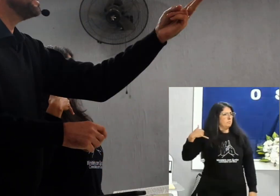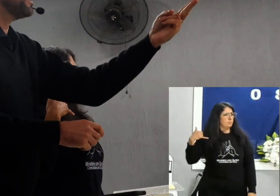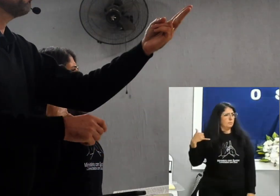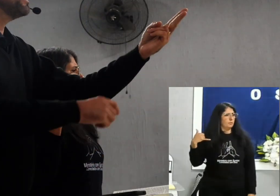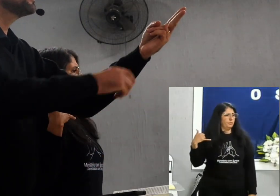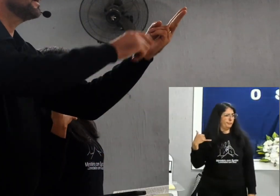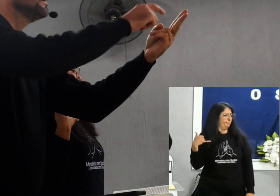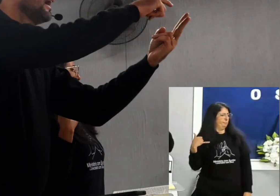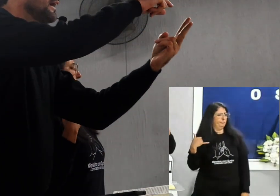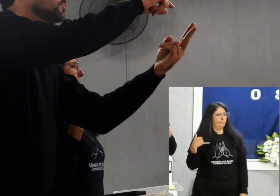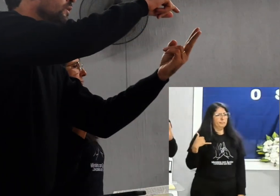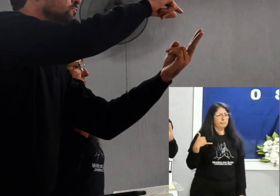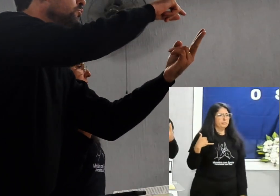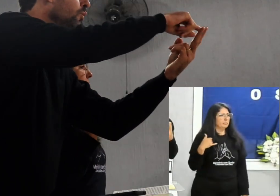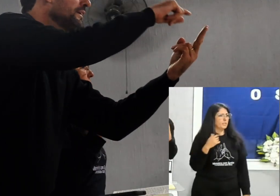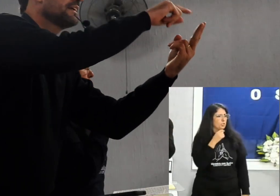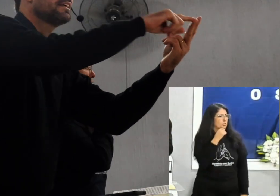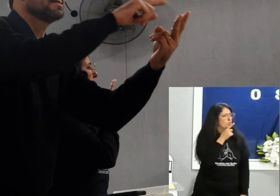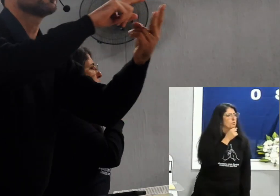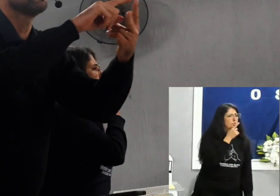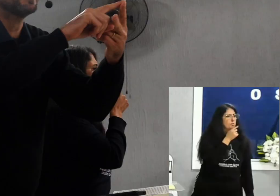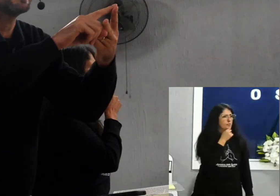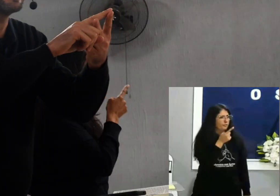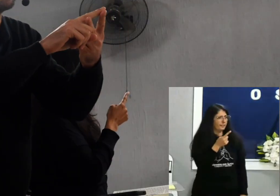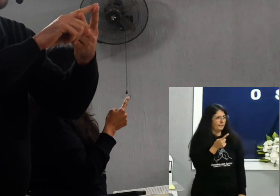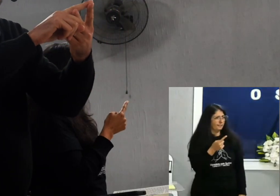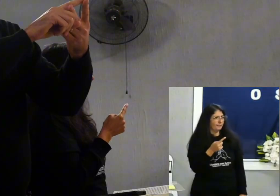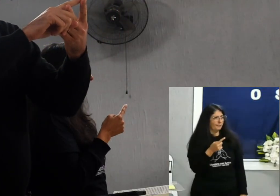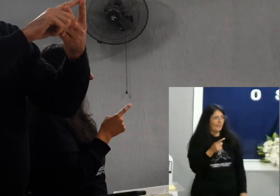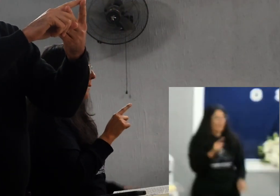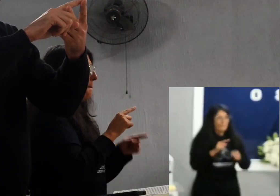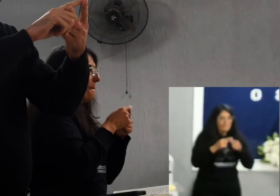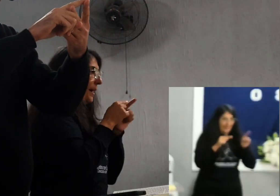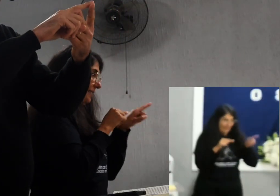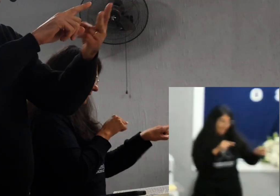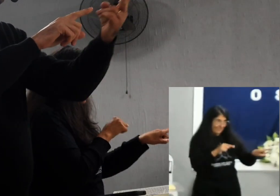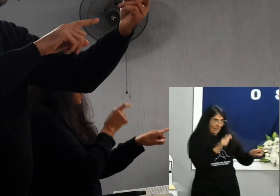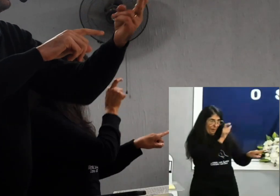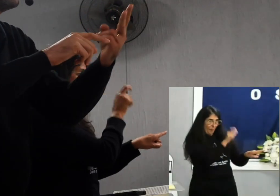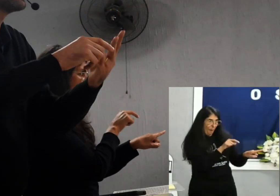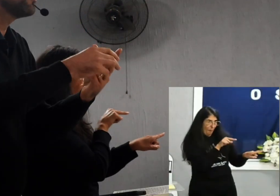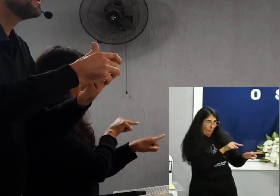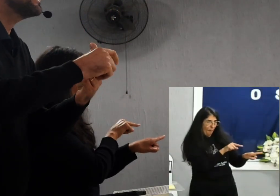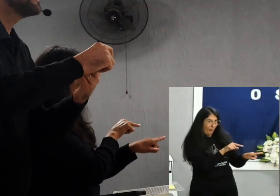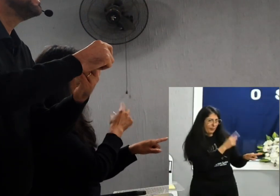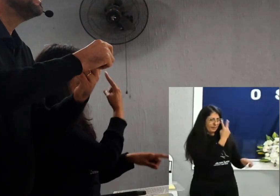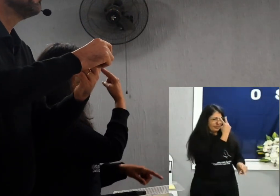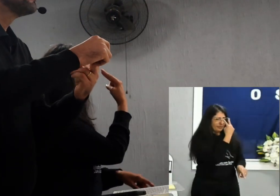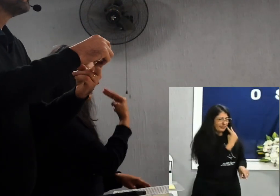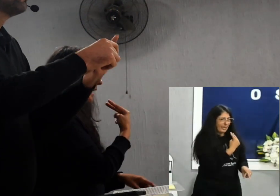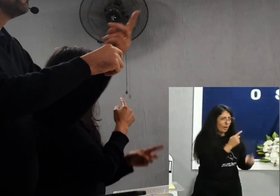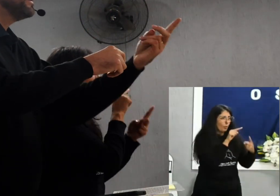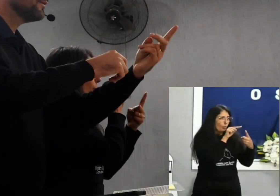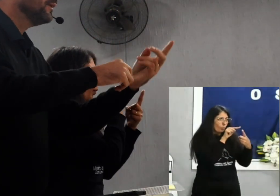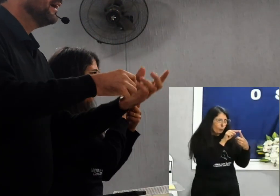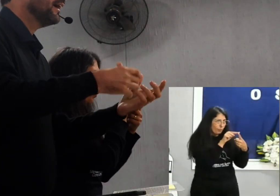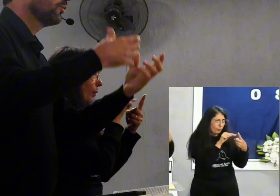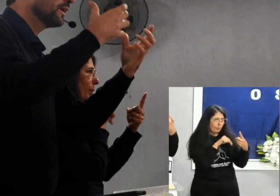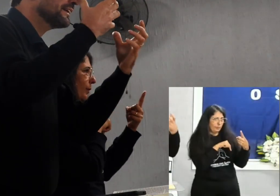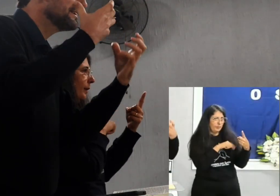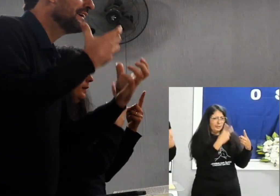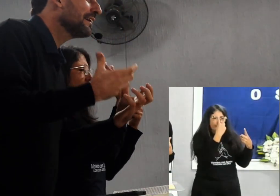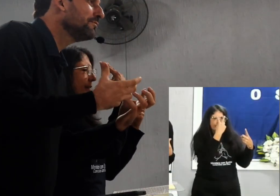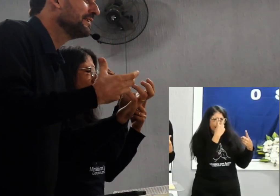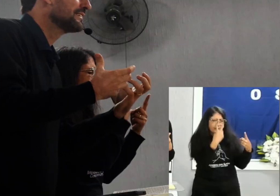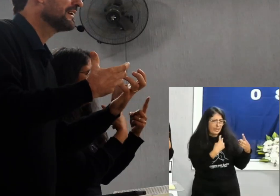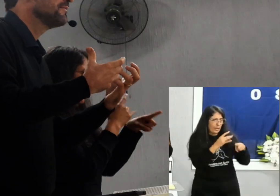E aquele rapaz tem as suas 2 cegueiras curadas. São 2 milagres que acontecem ali. O primeiro é a